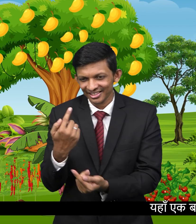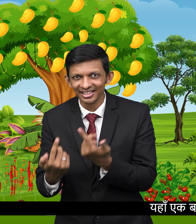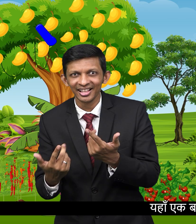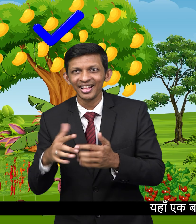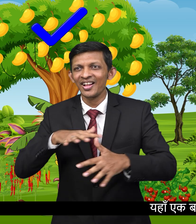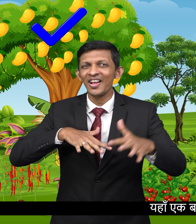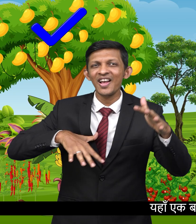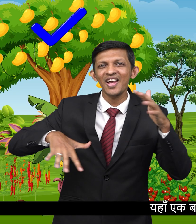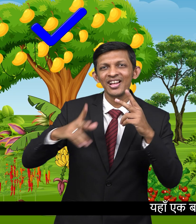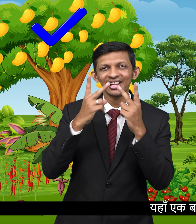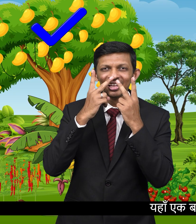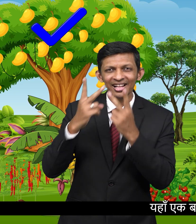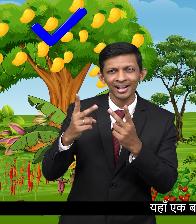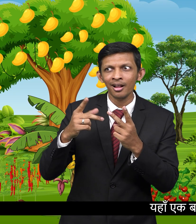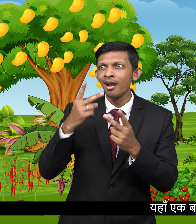यहाँ एक बड़ा आम का पेड़,